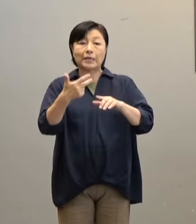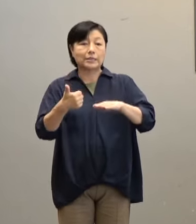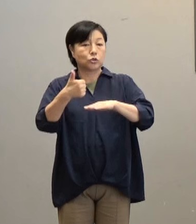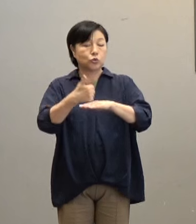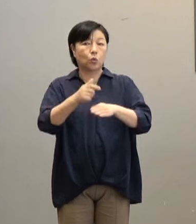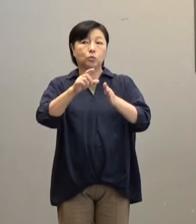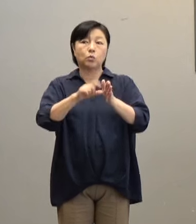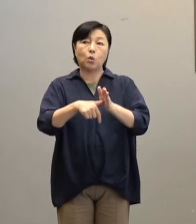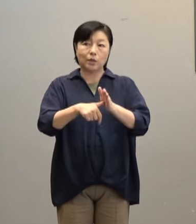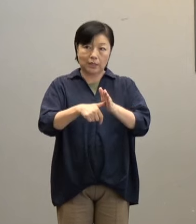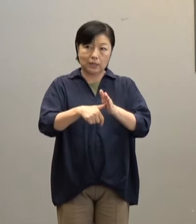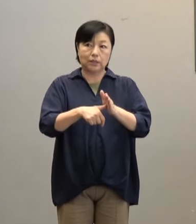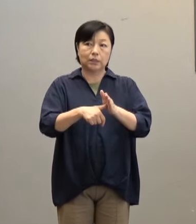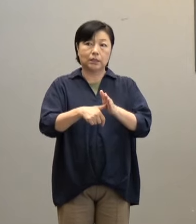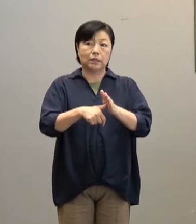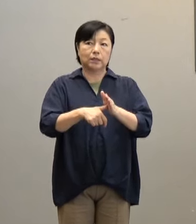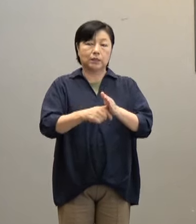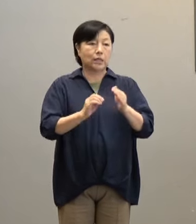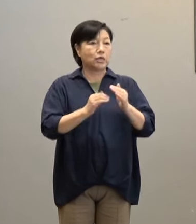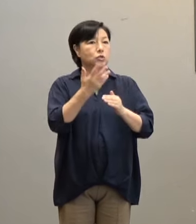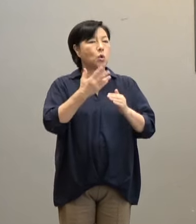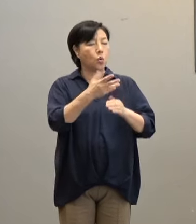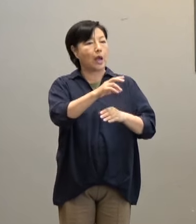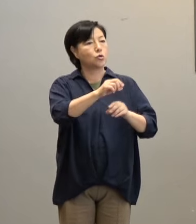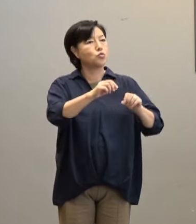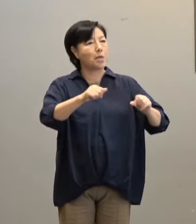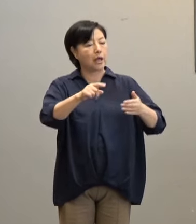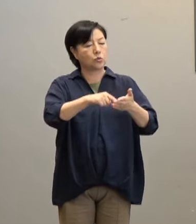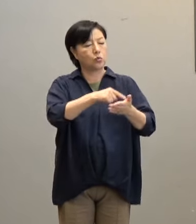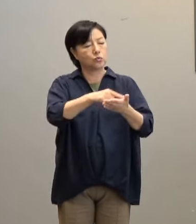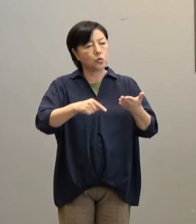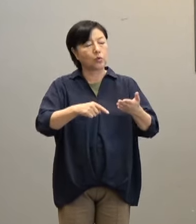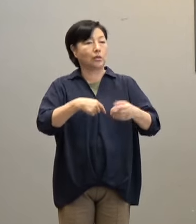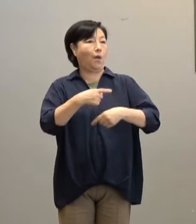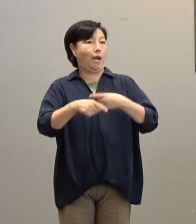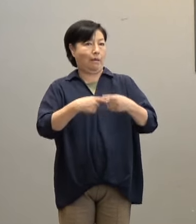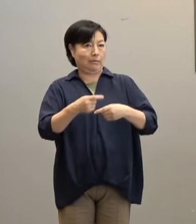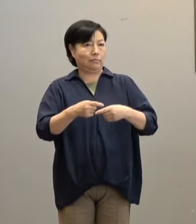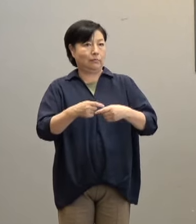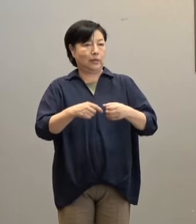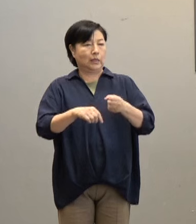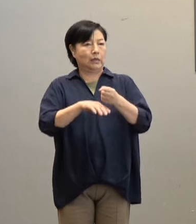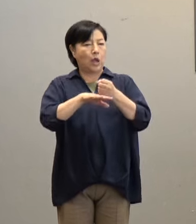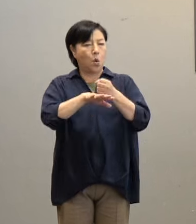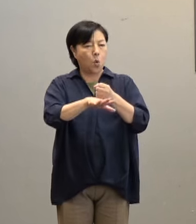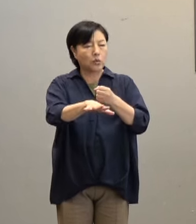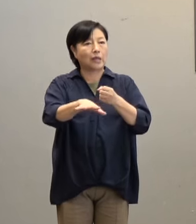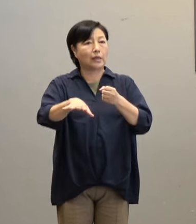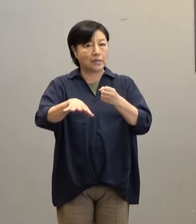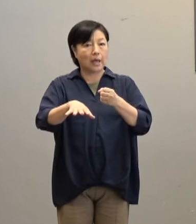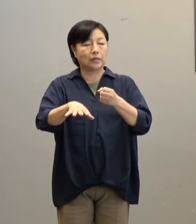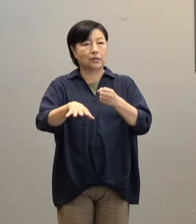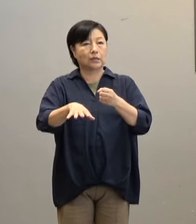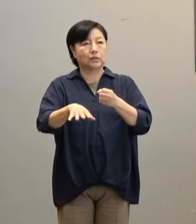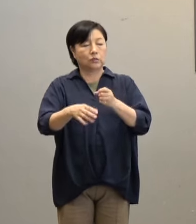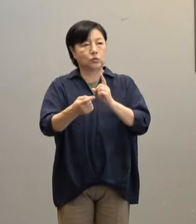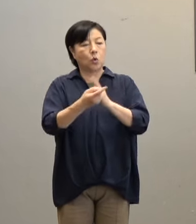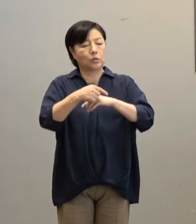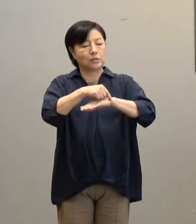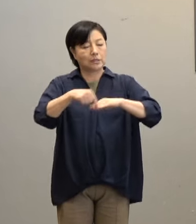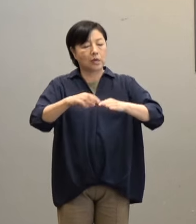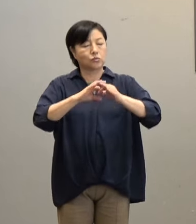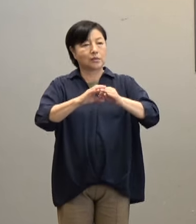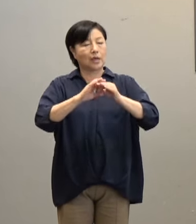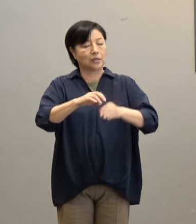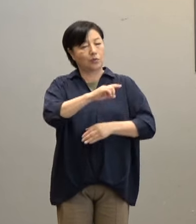う、焼却灰の、処理の話ですとか、放射線物質に関する、まあ、施策については、まあ、いろいろやられて